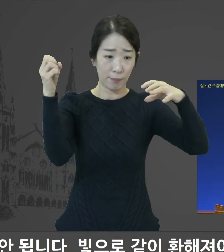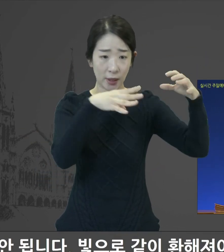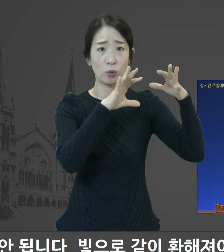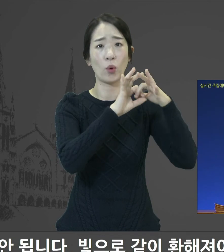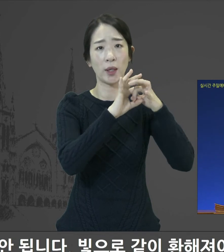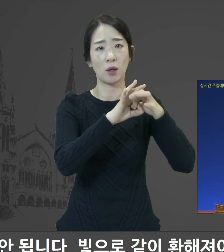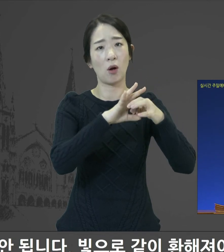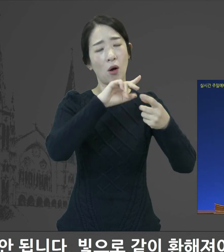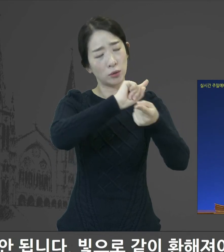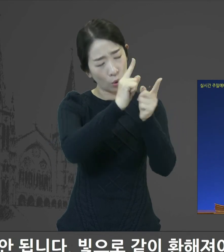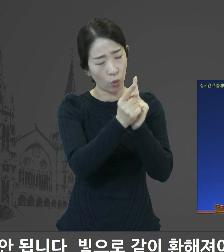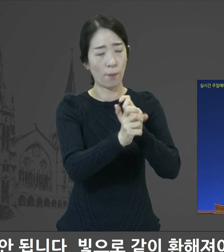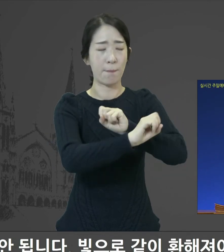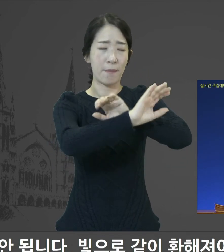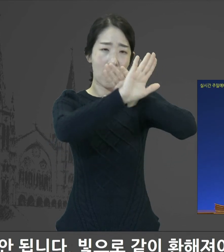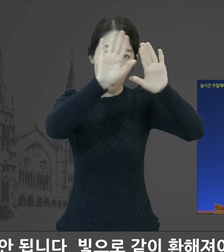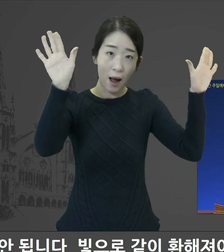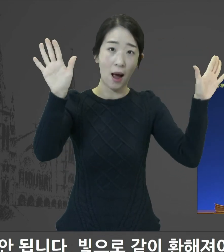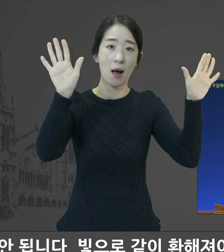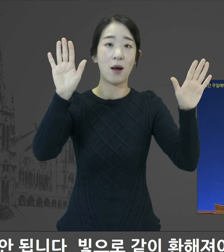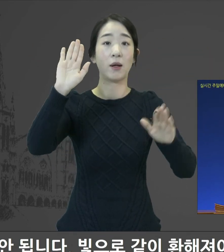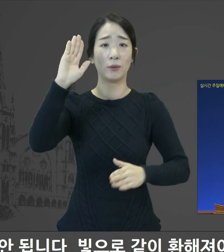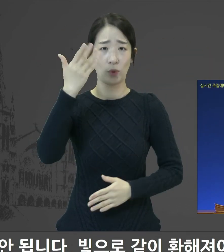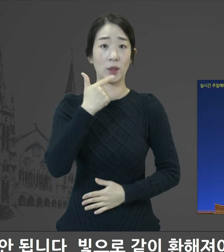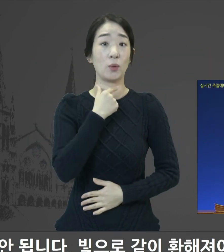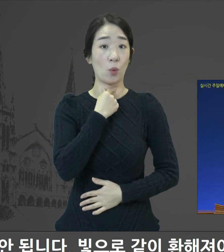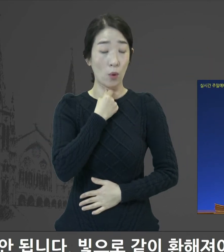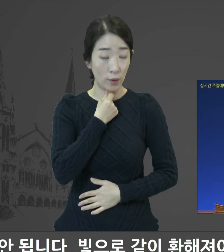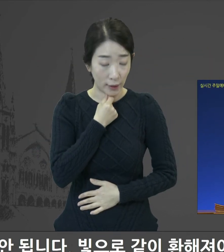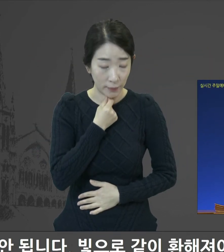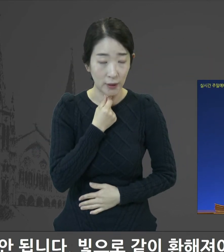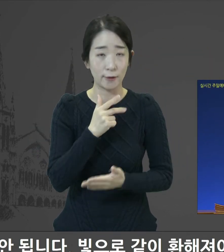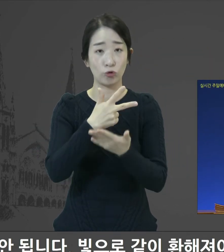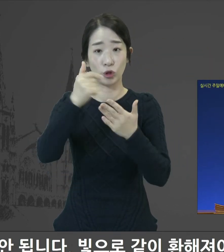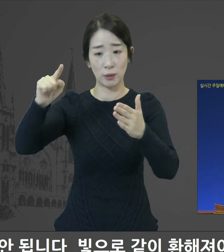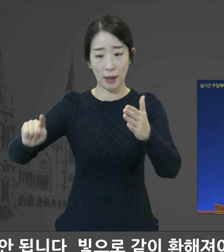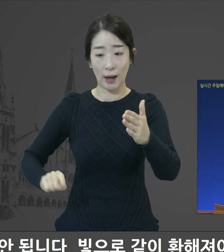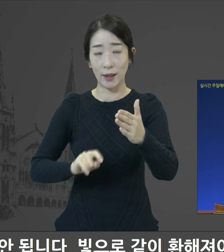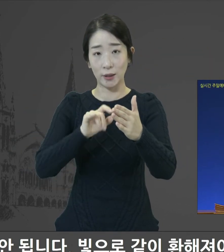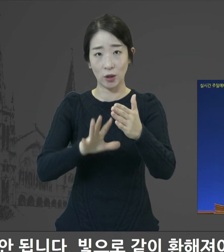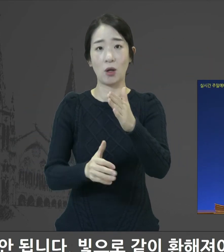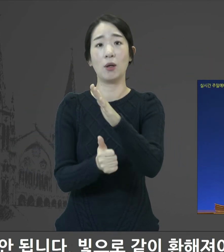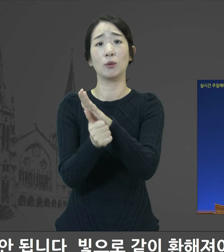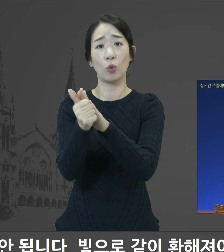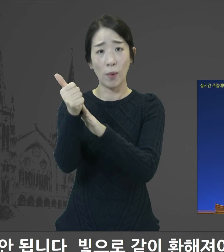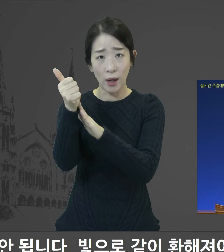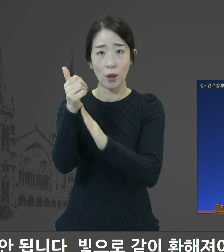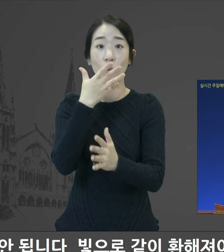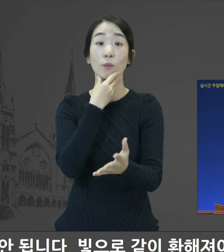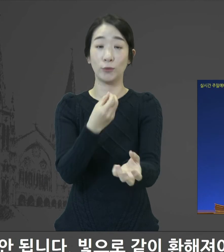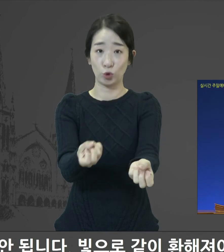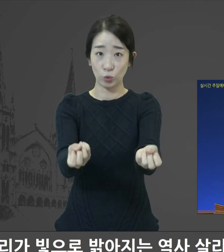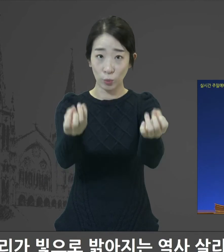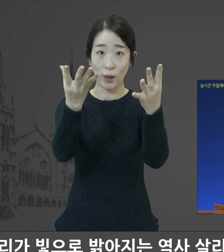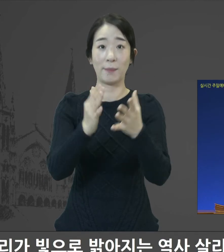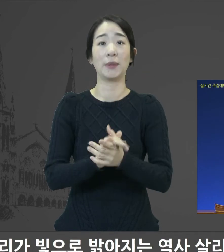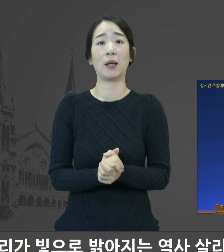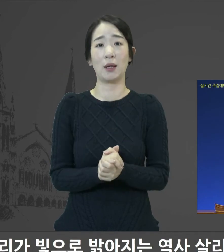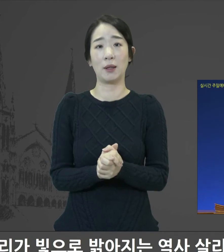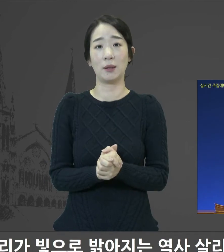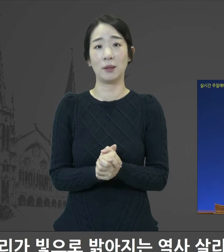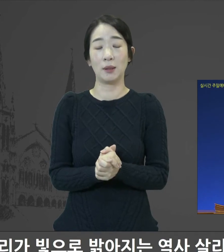역사, 살리는 역사가 일어날 수 있기를 주 안에서 소망하며 축복합니다.